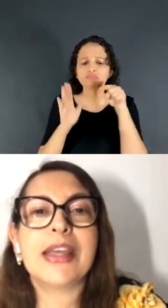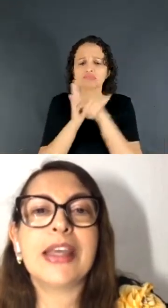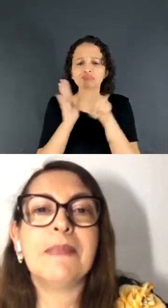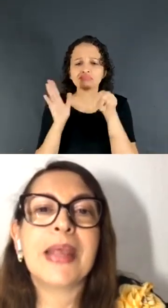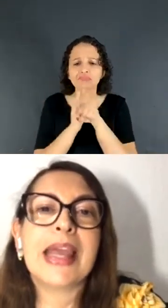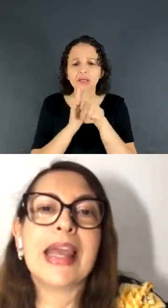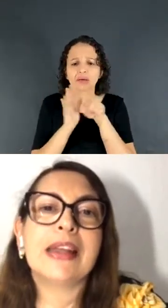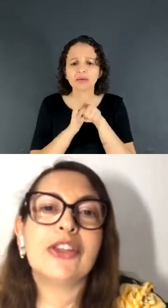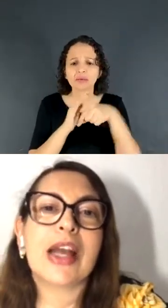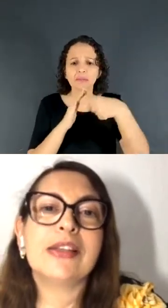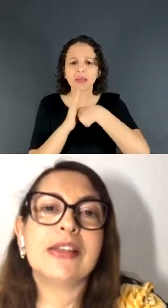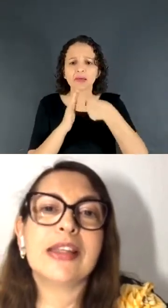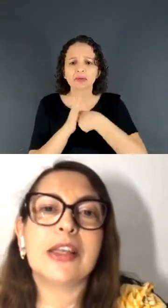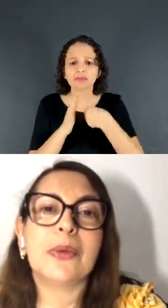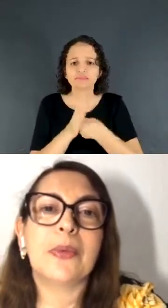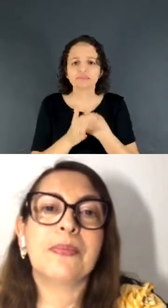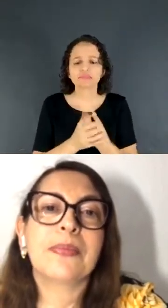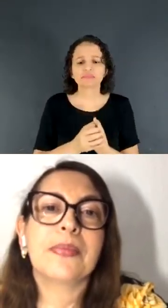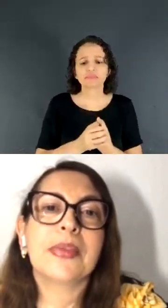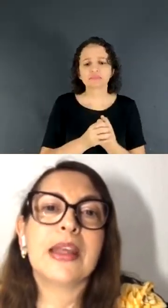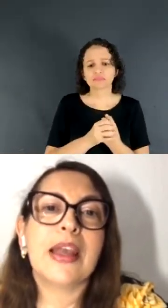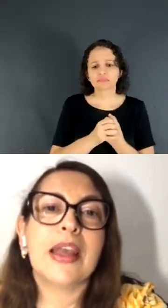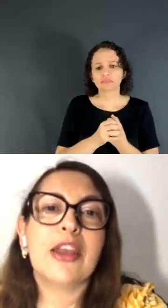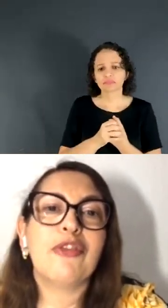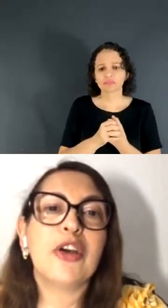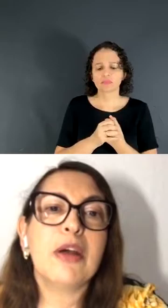comentário aqui, ela está dizendo,